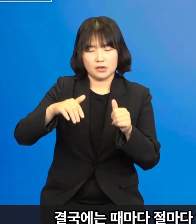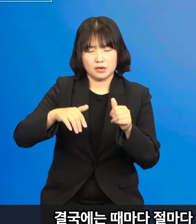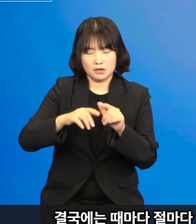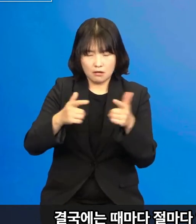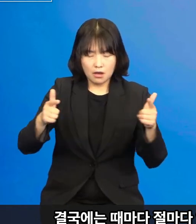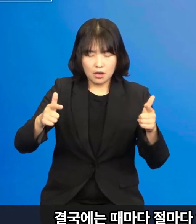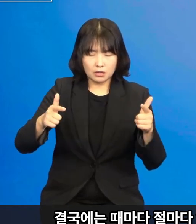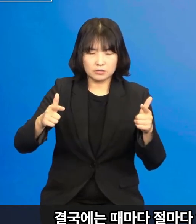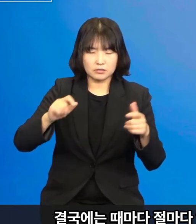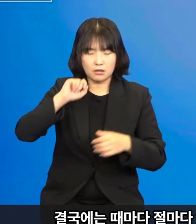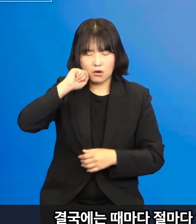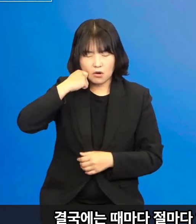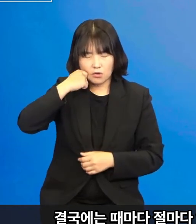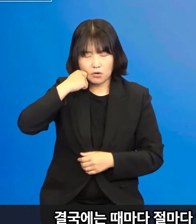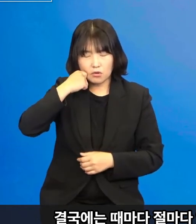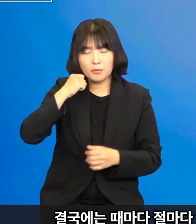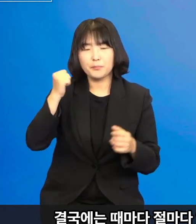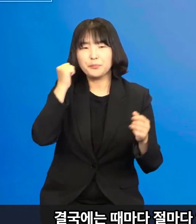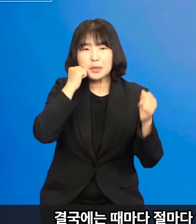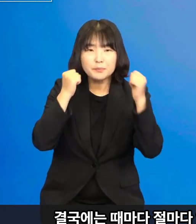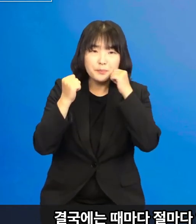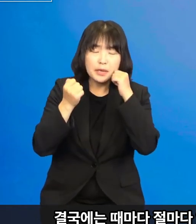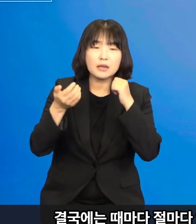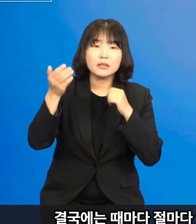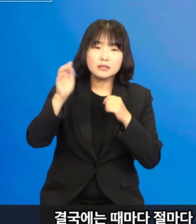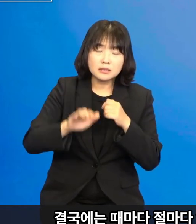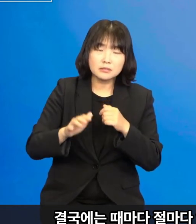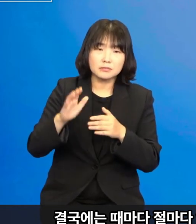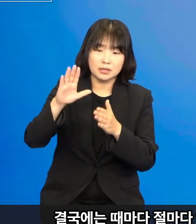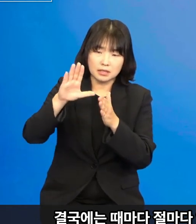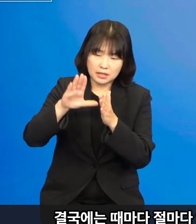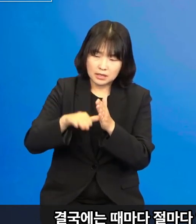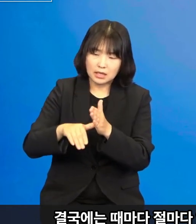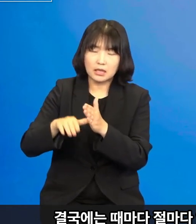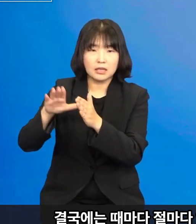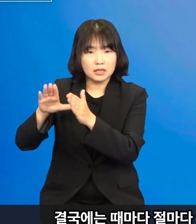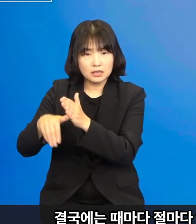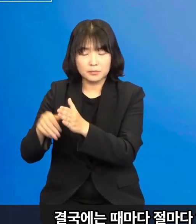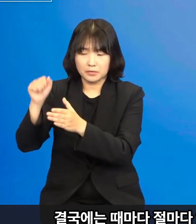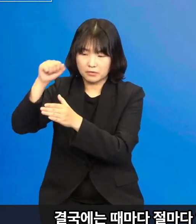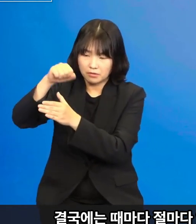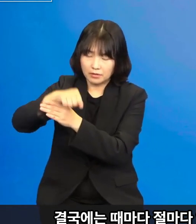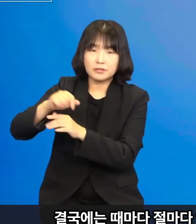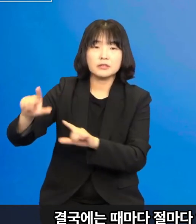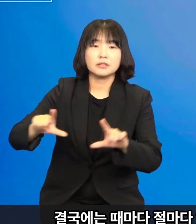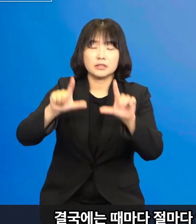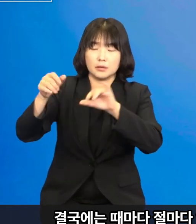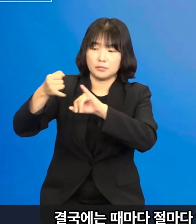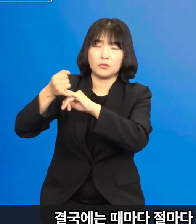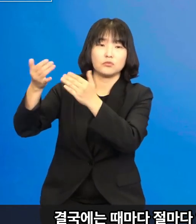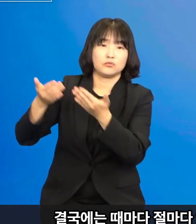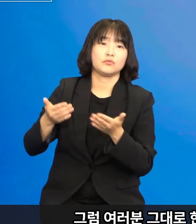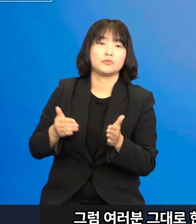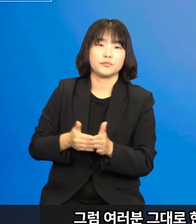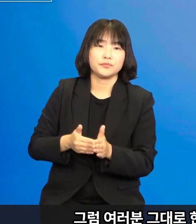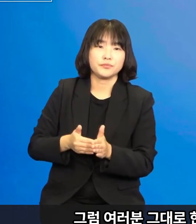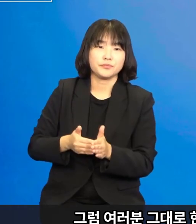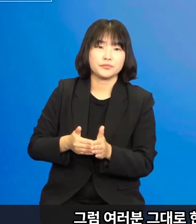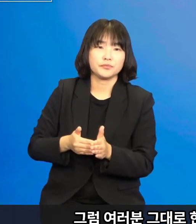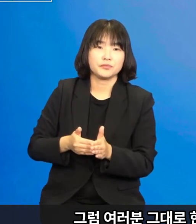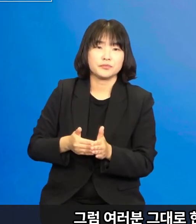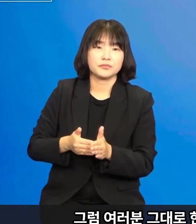겹치지만 결국에는 때마다 절마다 열매를 맺는 삶을 약속하셨잖아요. 그럼